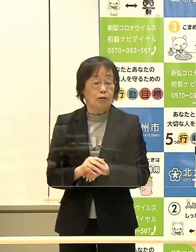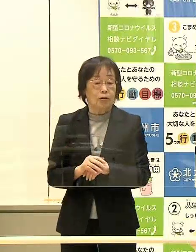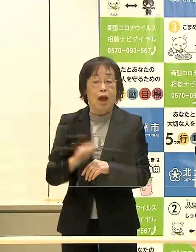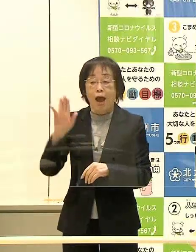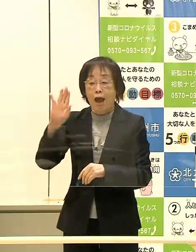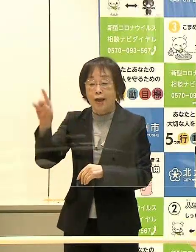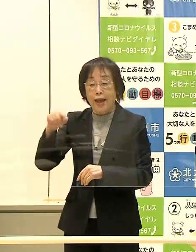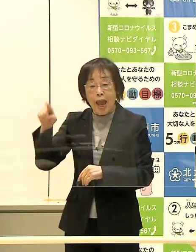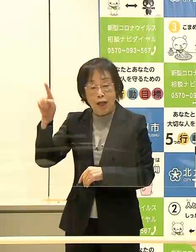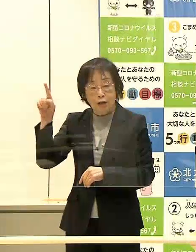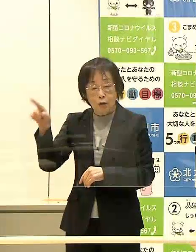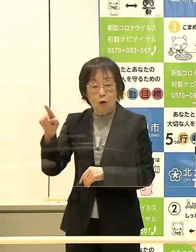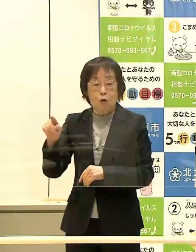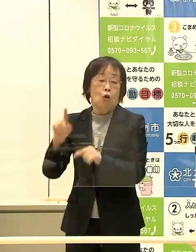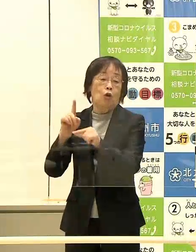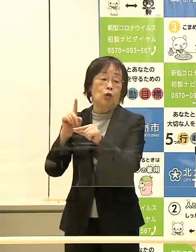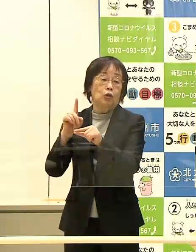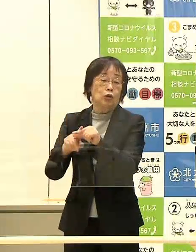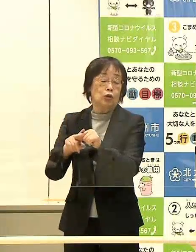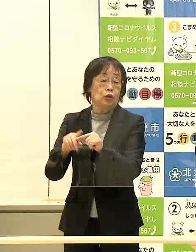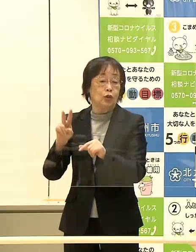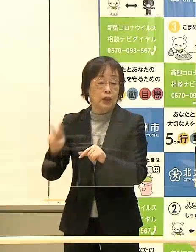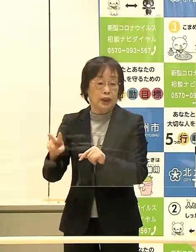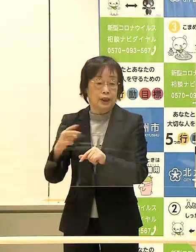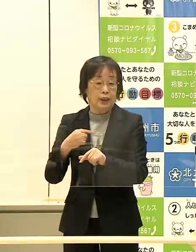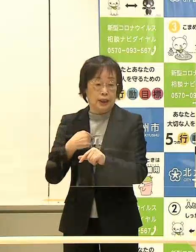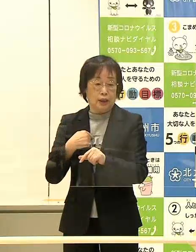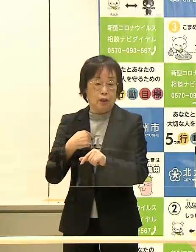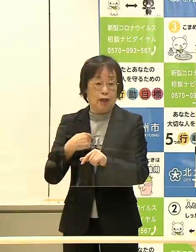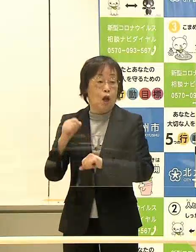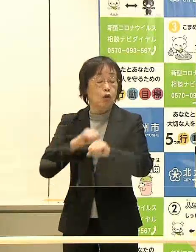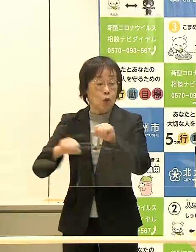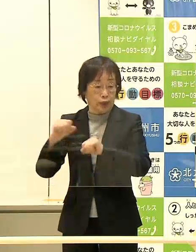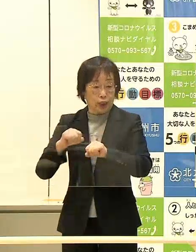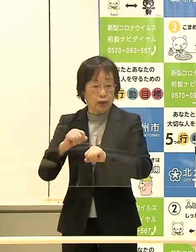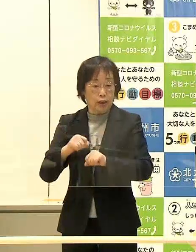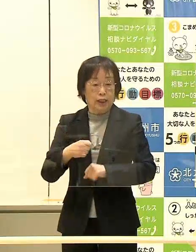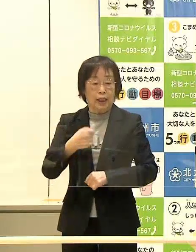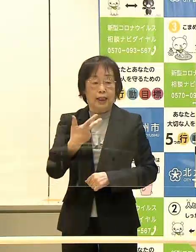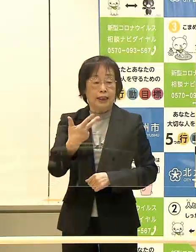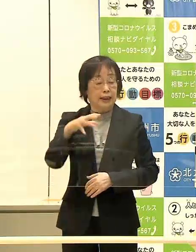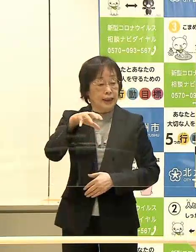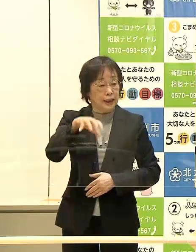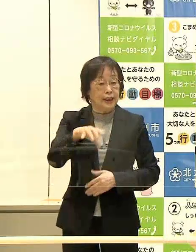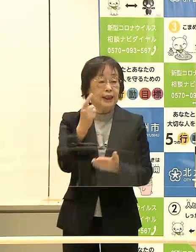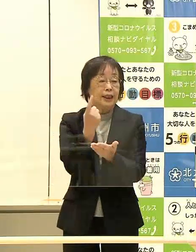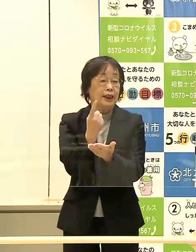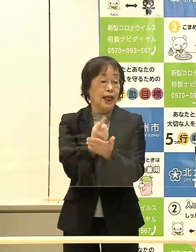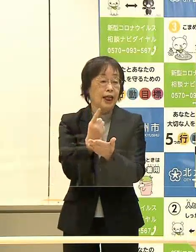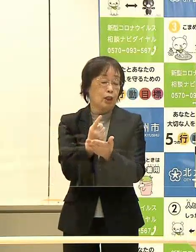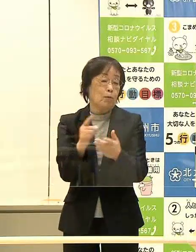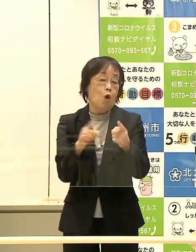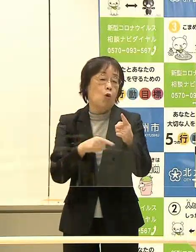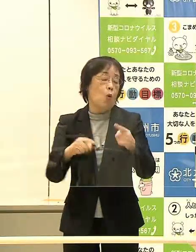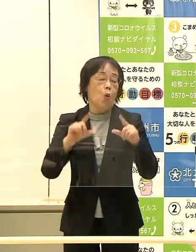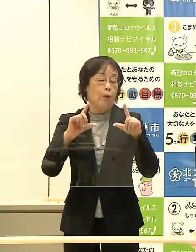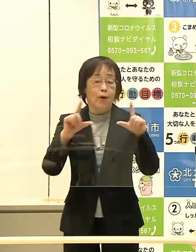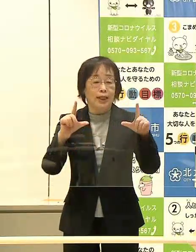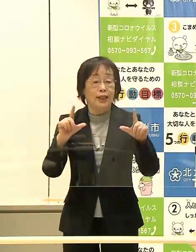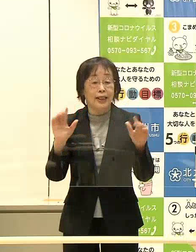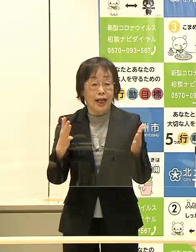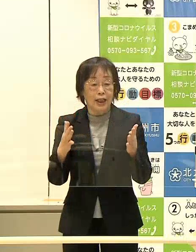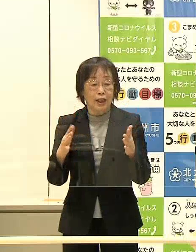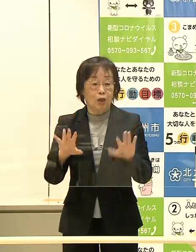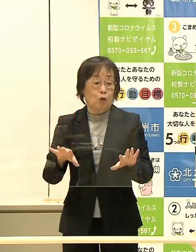を中心に動いているということで本誌のみの病床勝率というのは香料してこなかったわけでありますがこうした